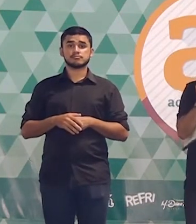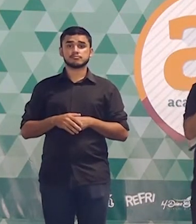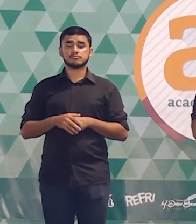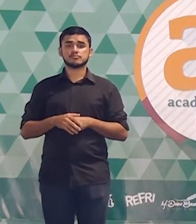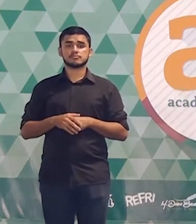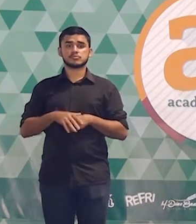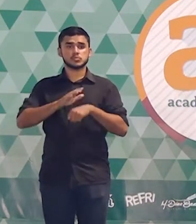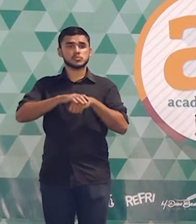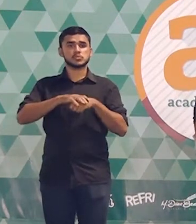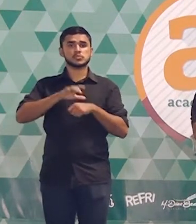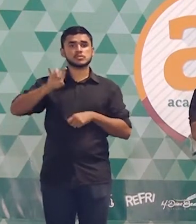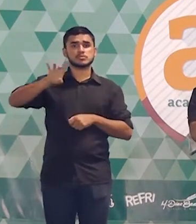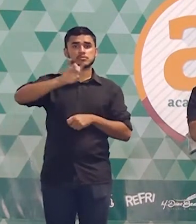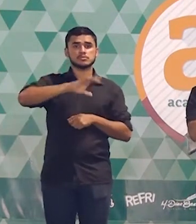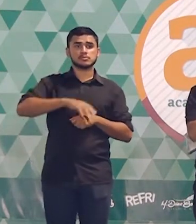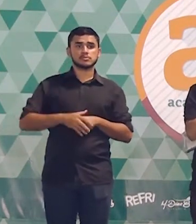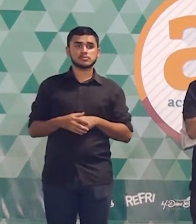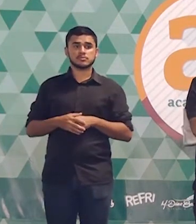grito,